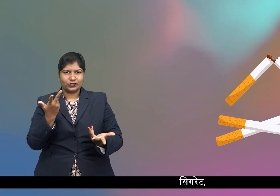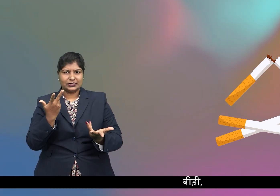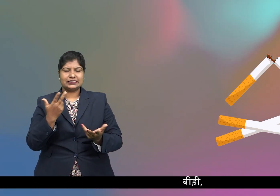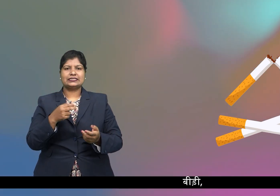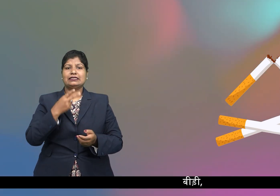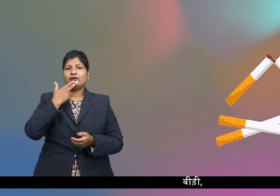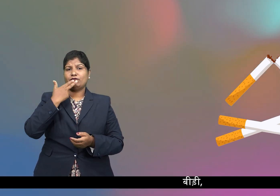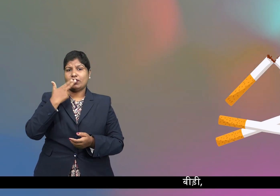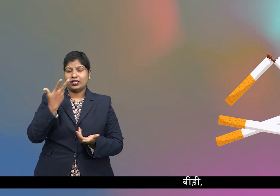बीड़ी,